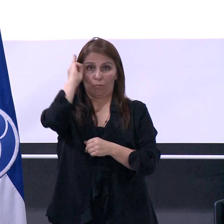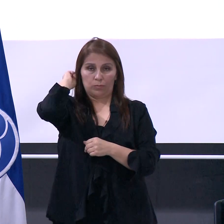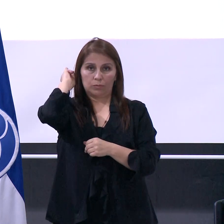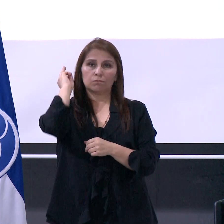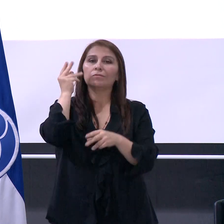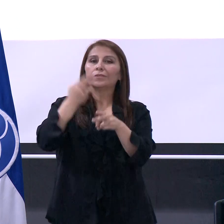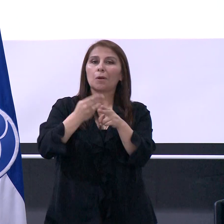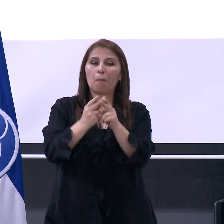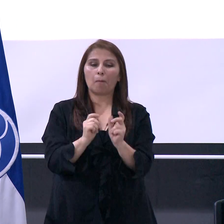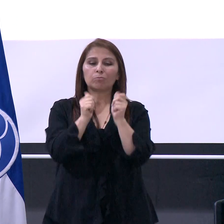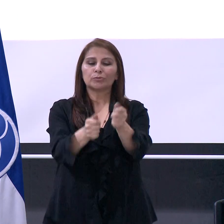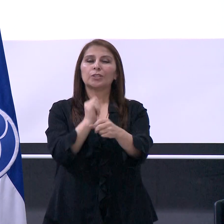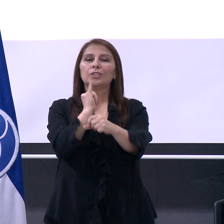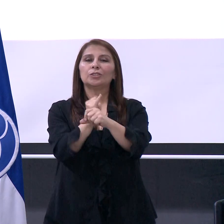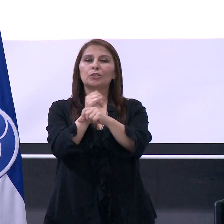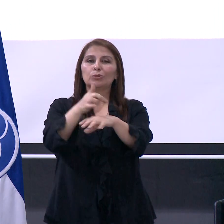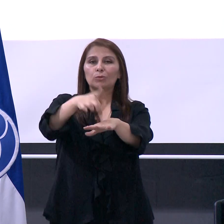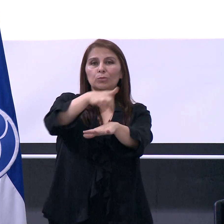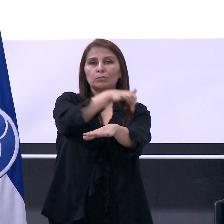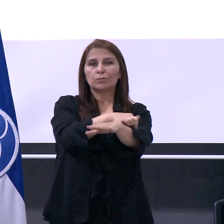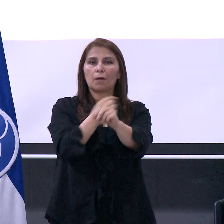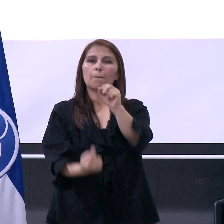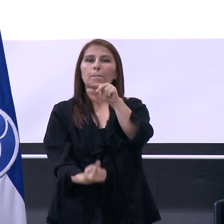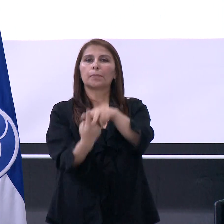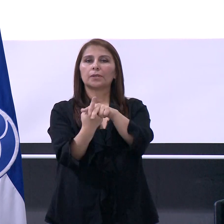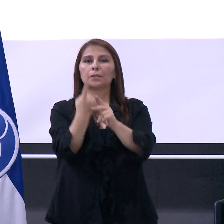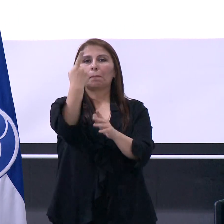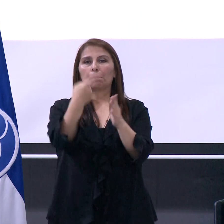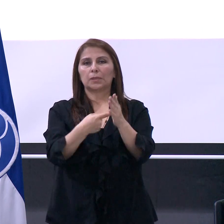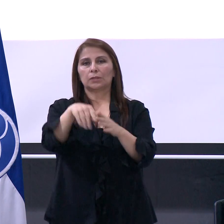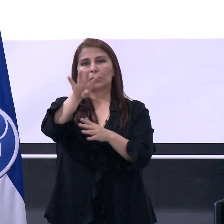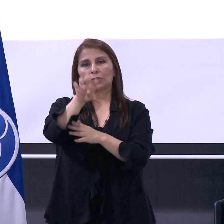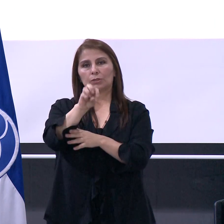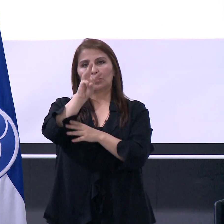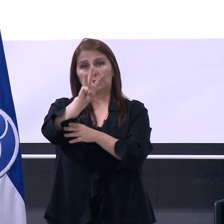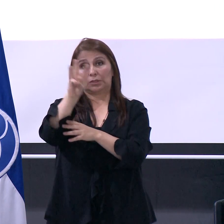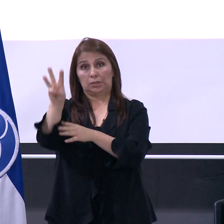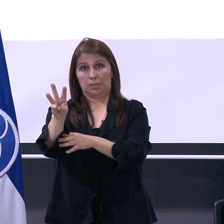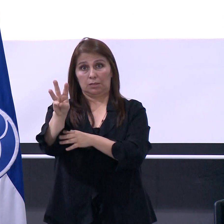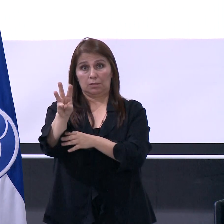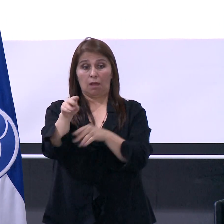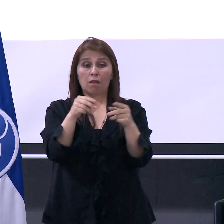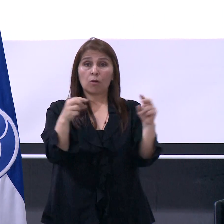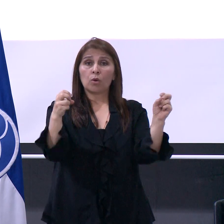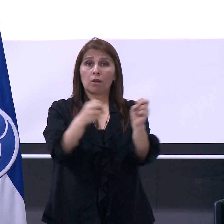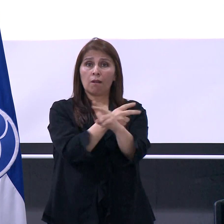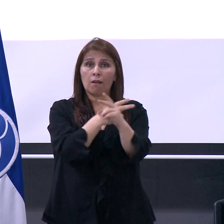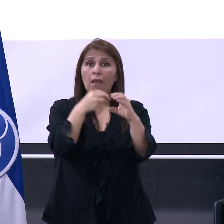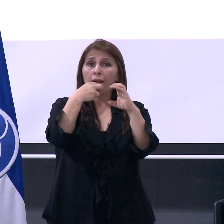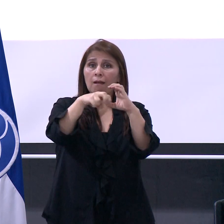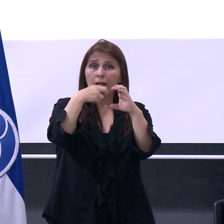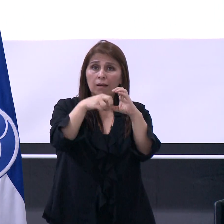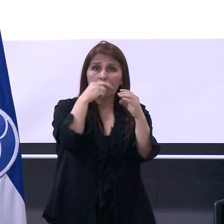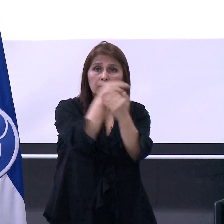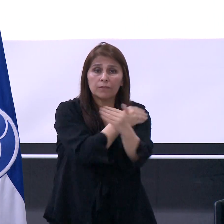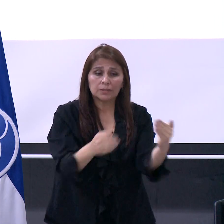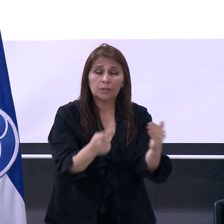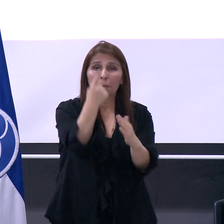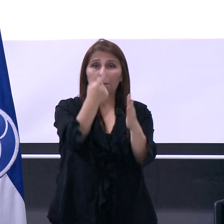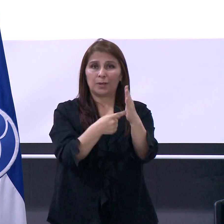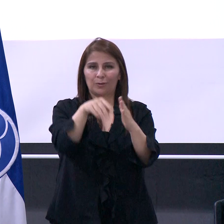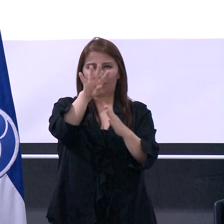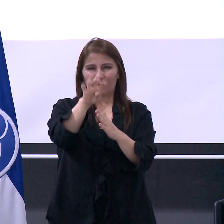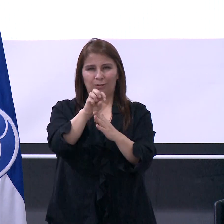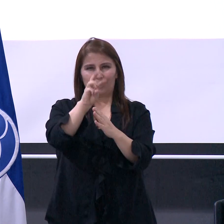es fundado en el 33 con el jardín infantil que abrió sus puertas en el 34 donde hacían sus